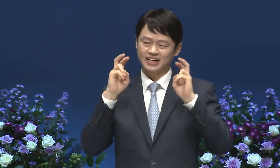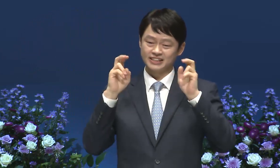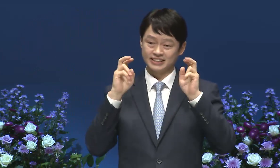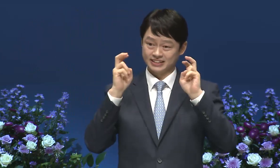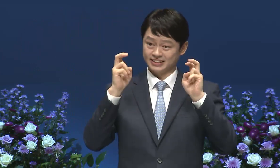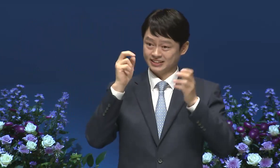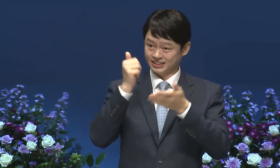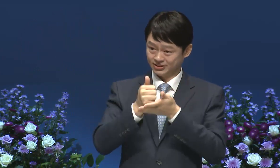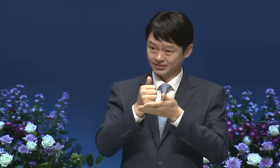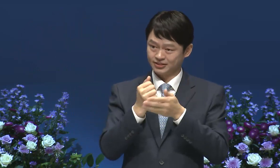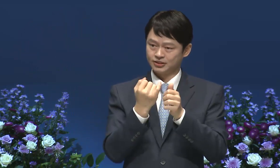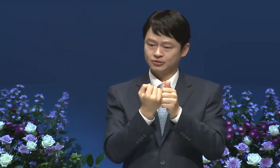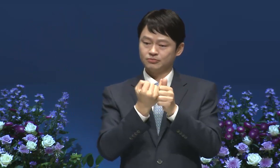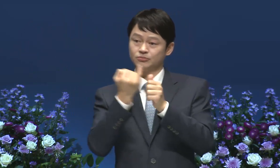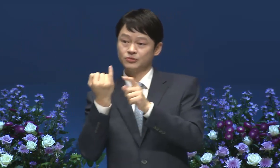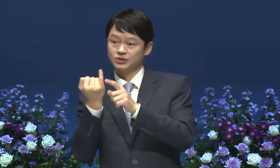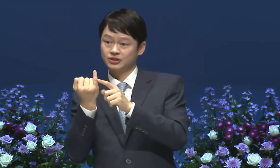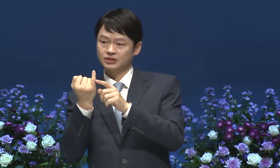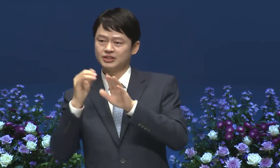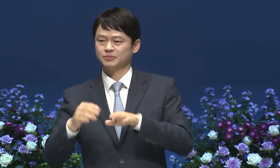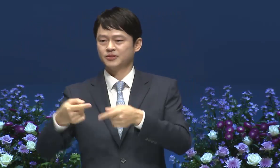때문에 오히려 사장님이 오히려